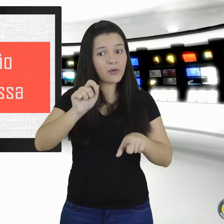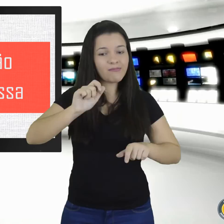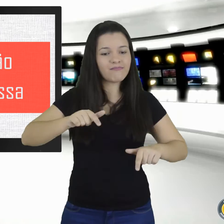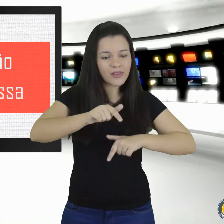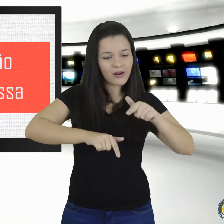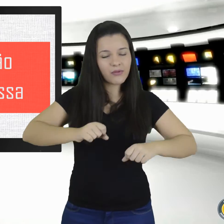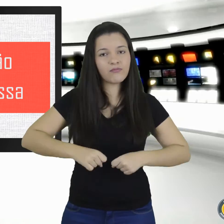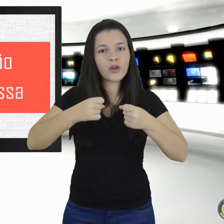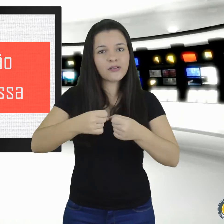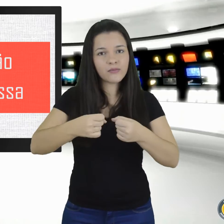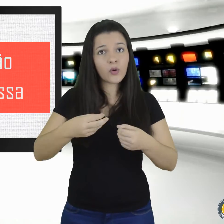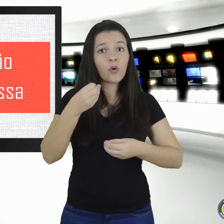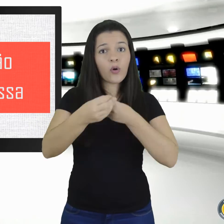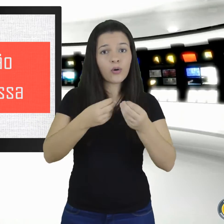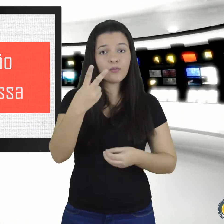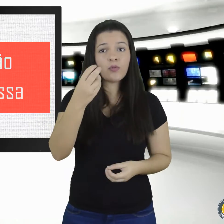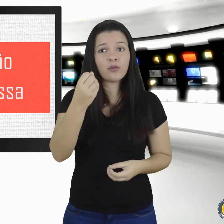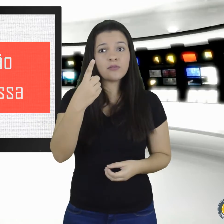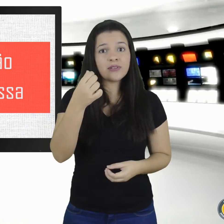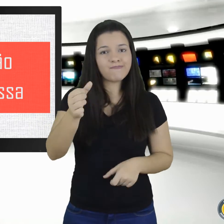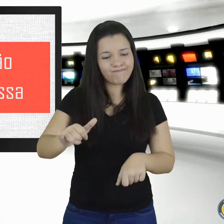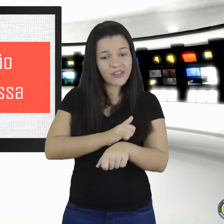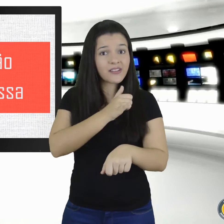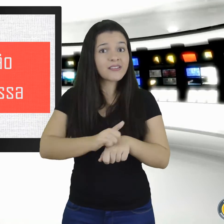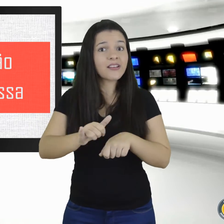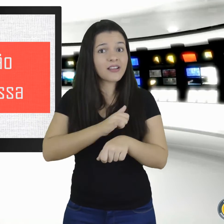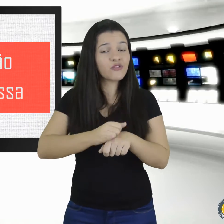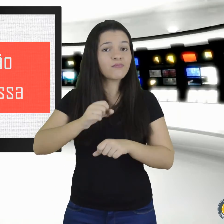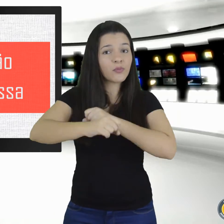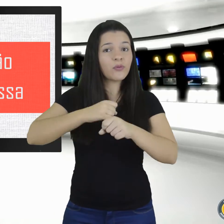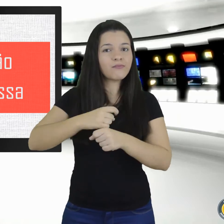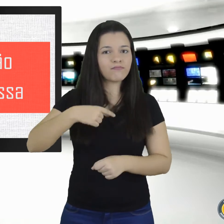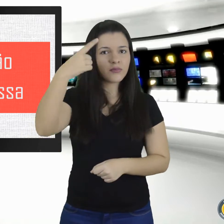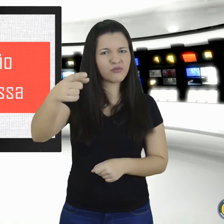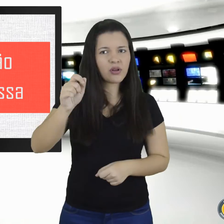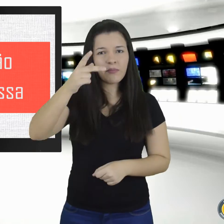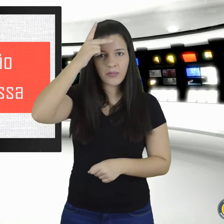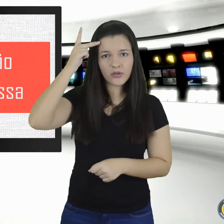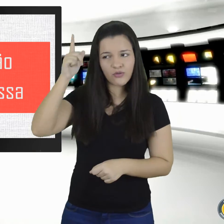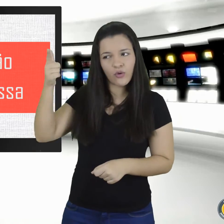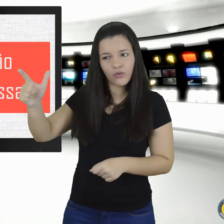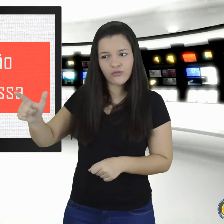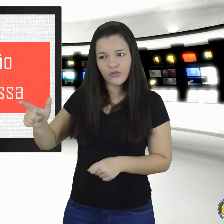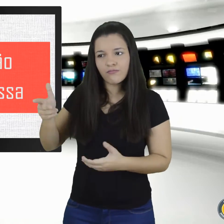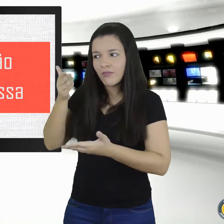árduo. A estratégia para 2016 será fidelizar nossos doadores e